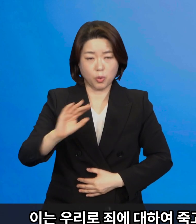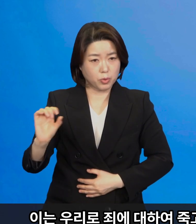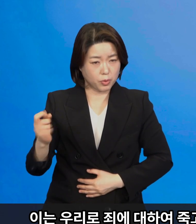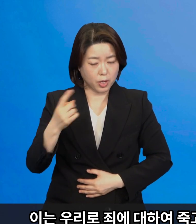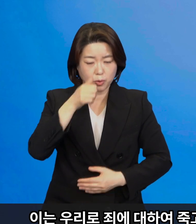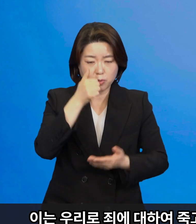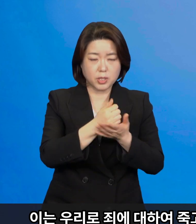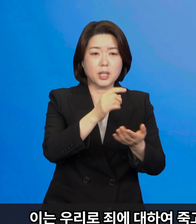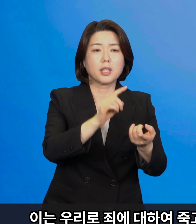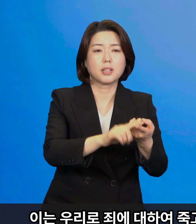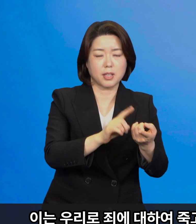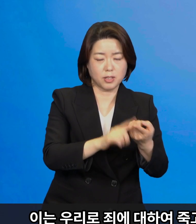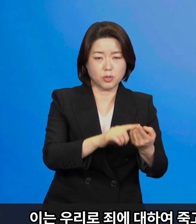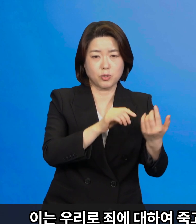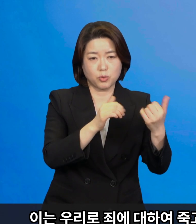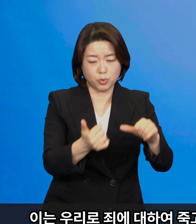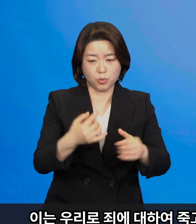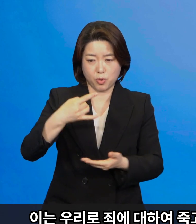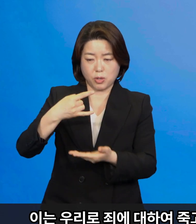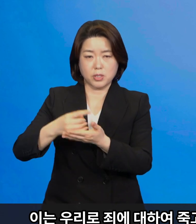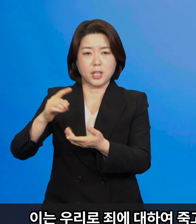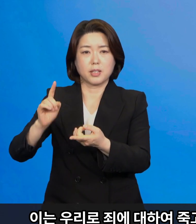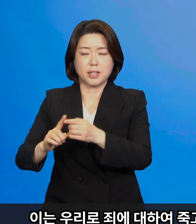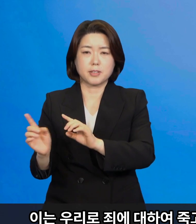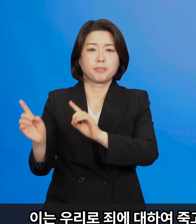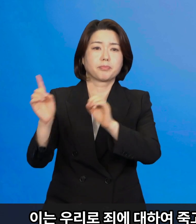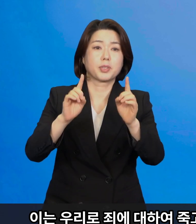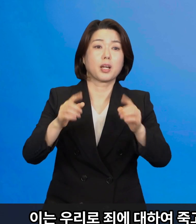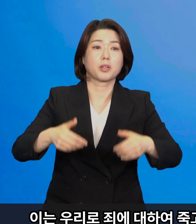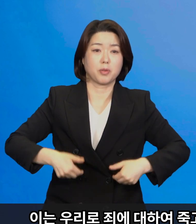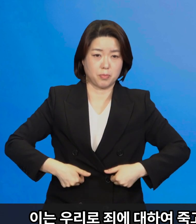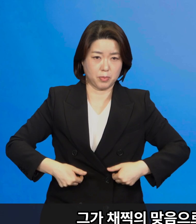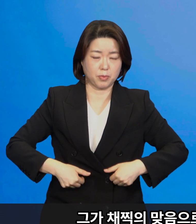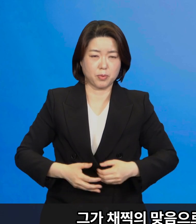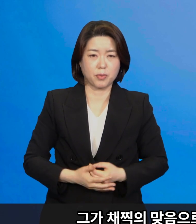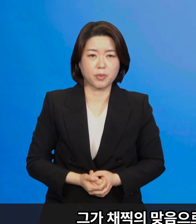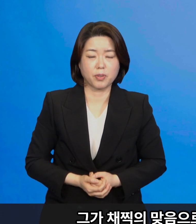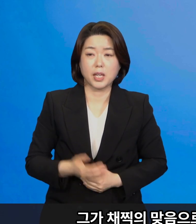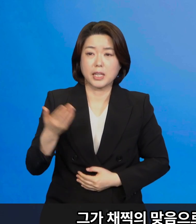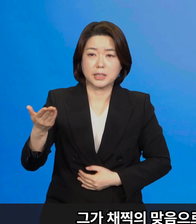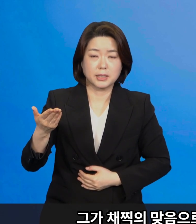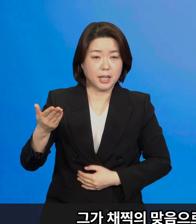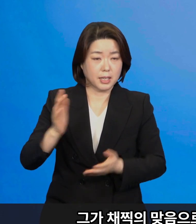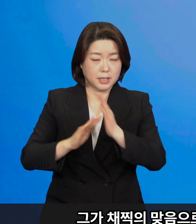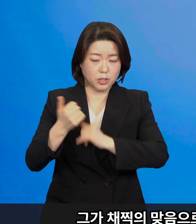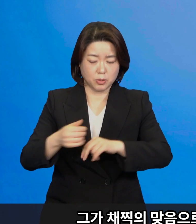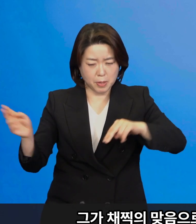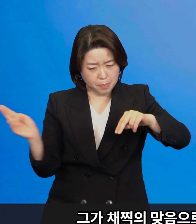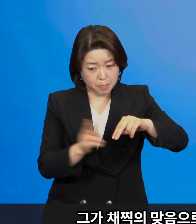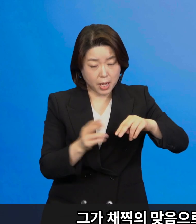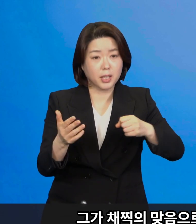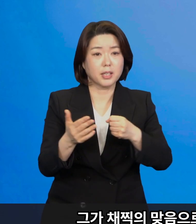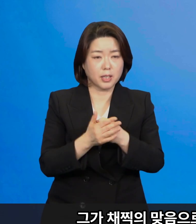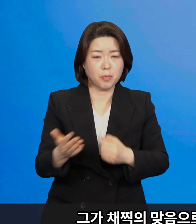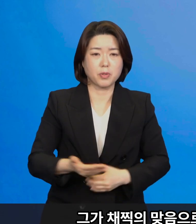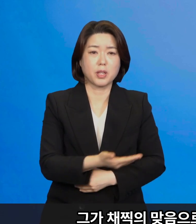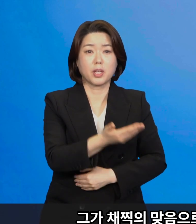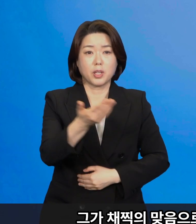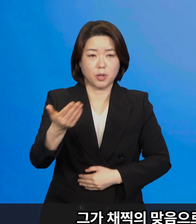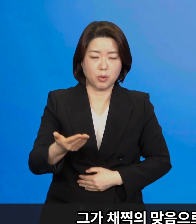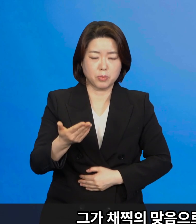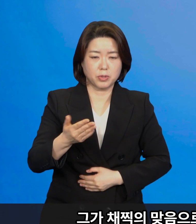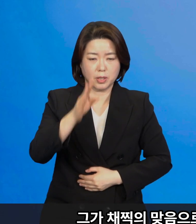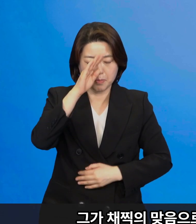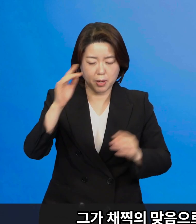대하여 죽고 의에 대하여 살게 하려 하심이라. 그가 채찍에 맞음으로 너희는